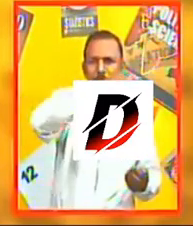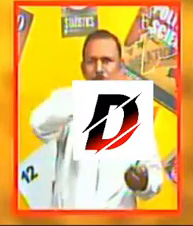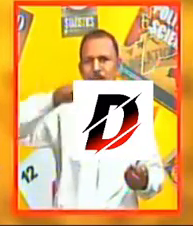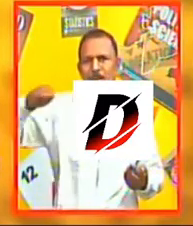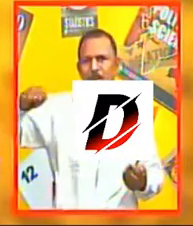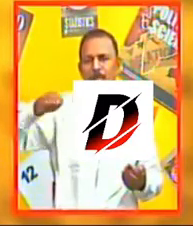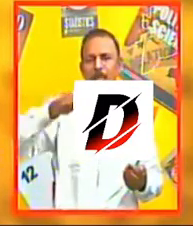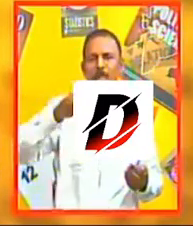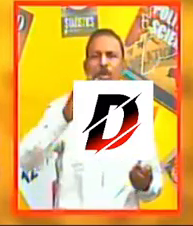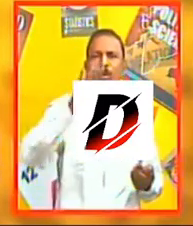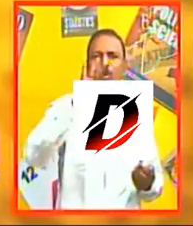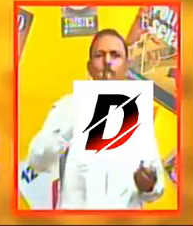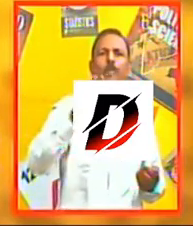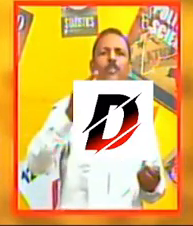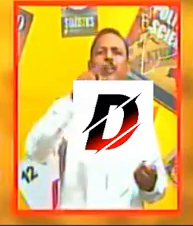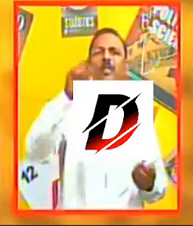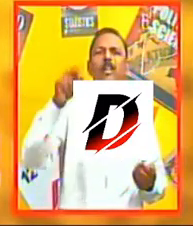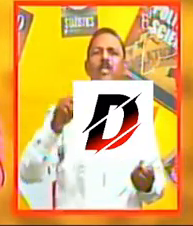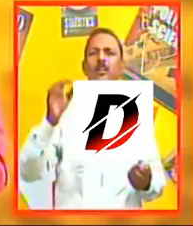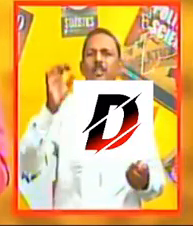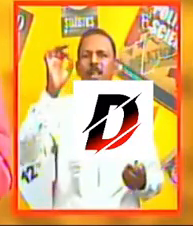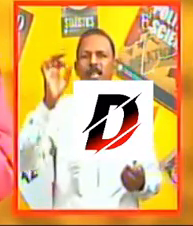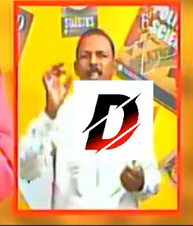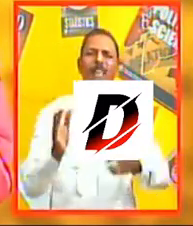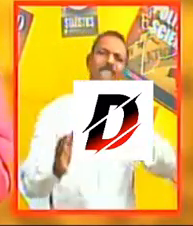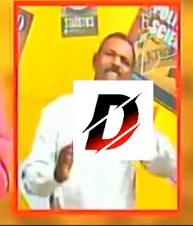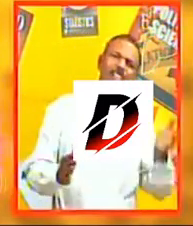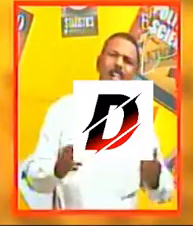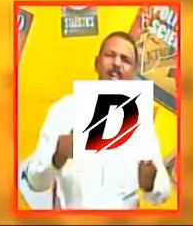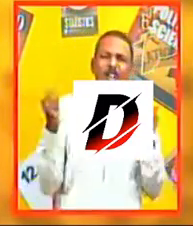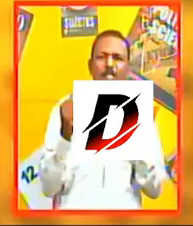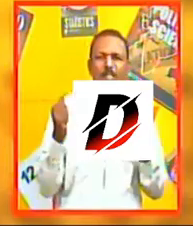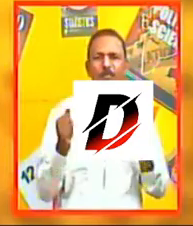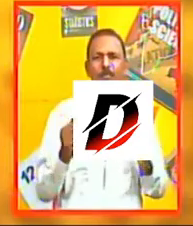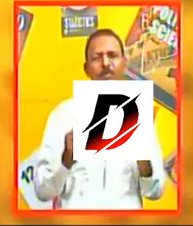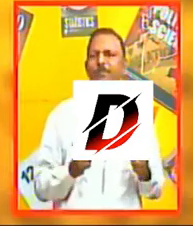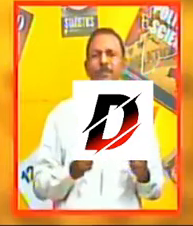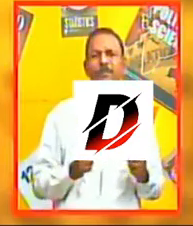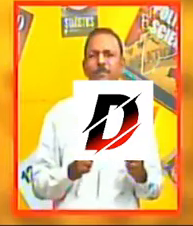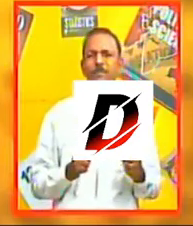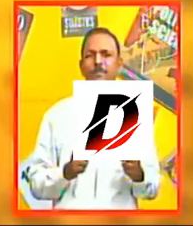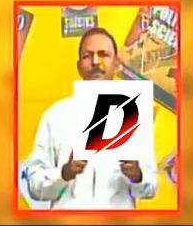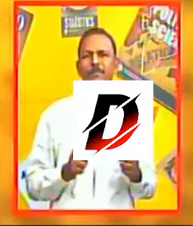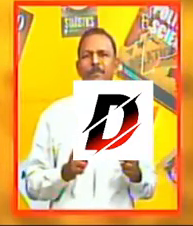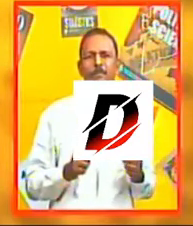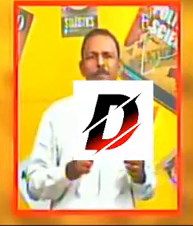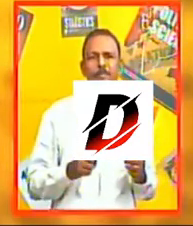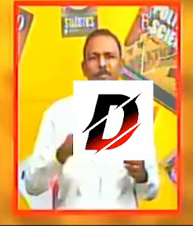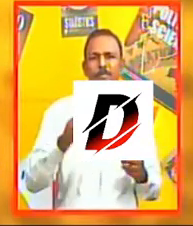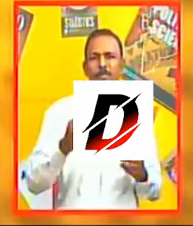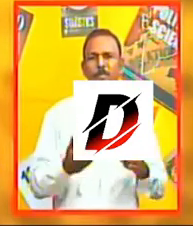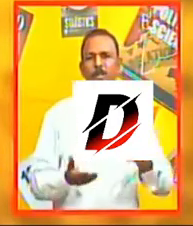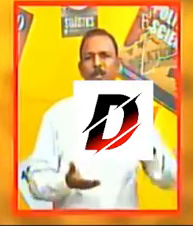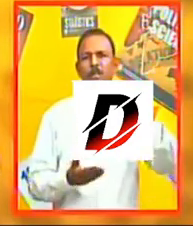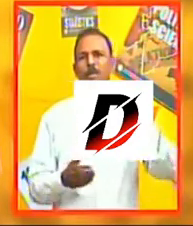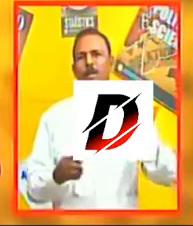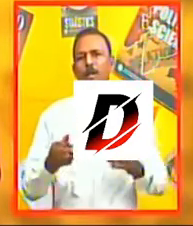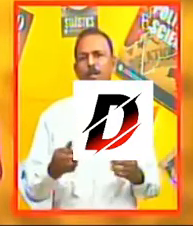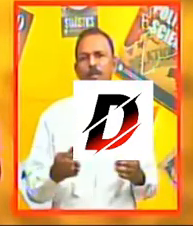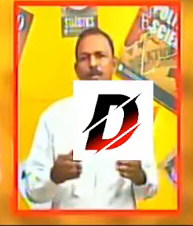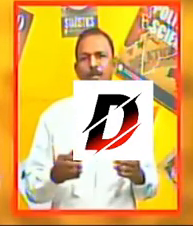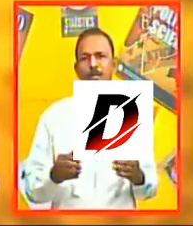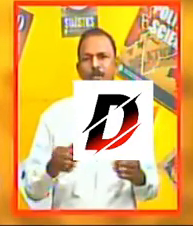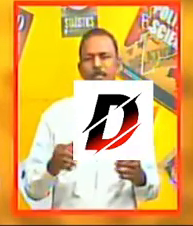போடுறோம். அது பார்த்தீங்கன்னா 37 டிகிரி 6 நிமிடம் வடக்கு அச்சம். இது அமைந்திருக்கக்கூடிய பகுதி. அப்போ